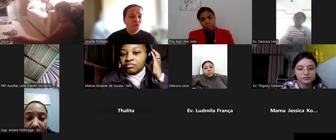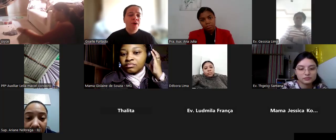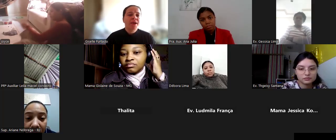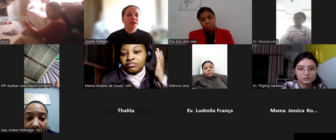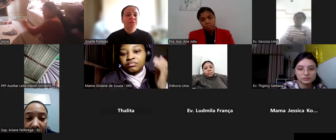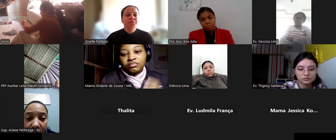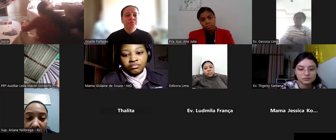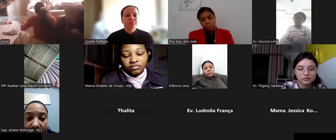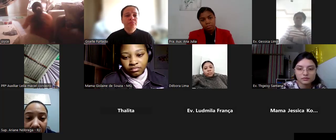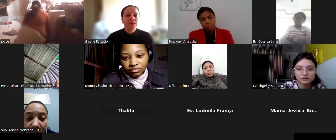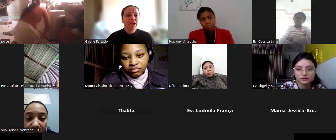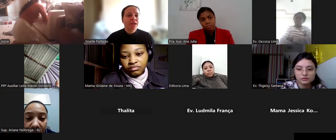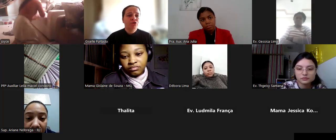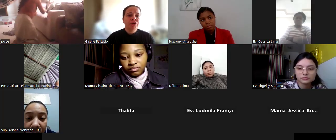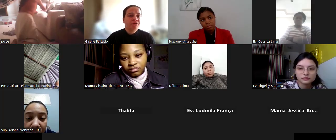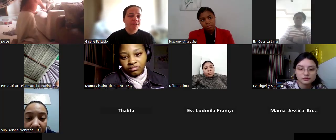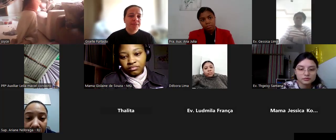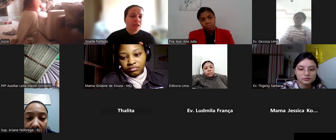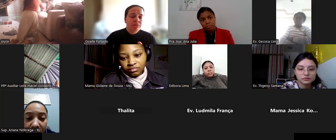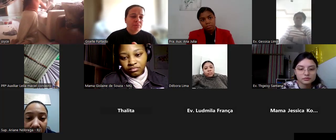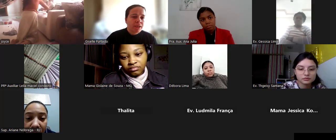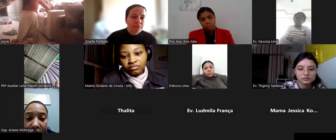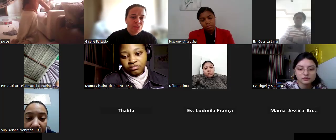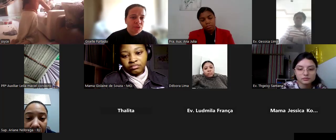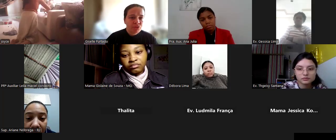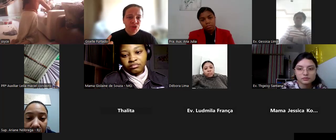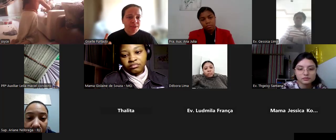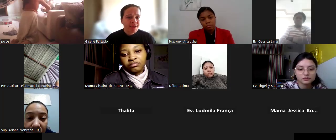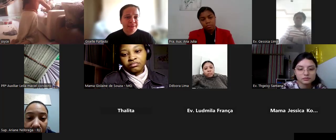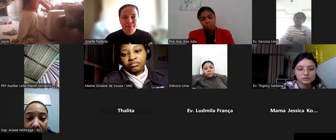com ela, eu já fiz tradução de receita